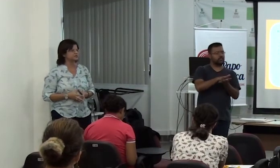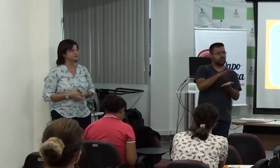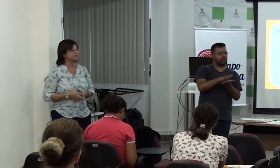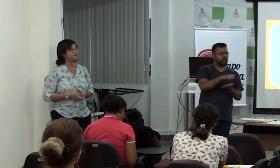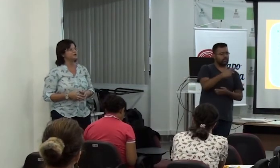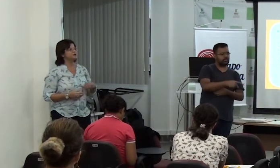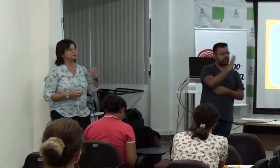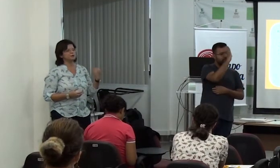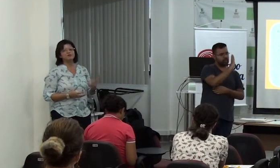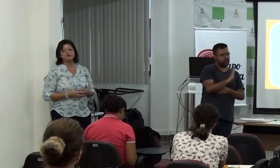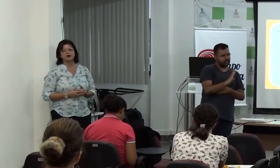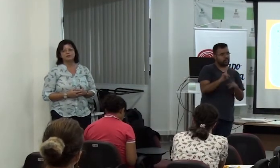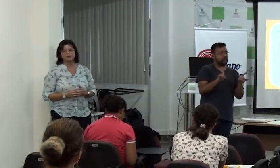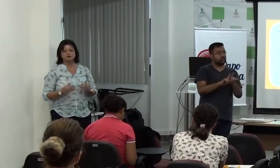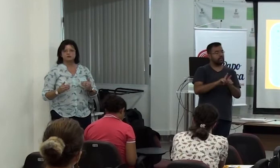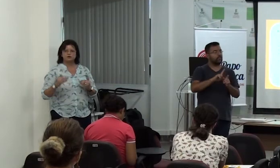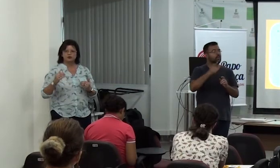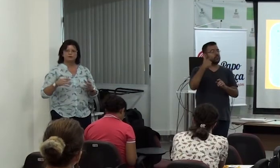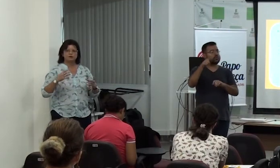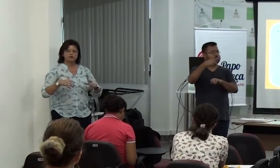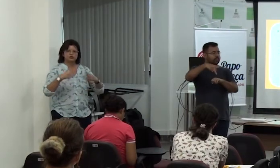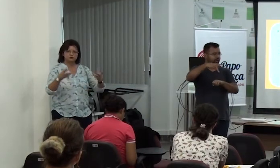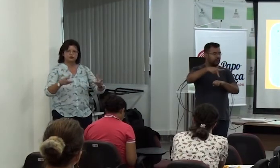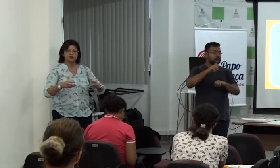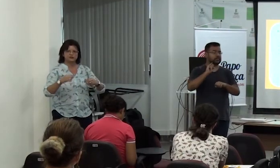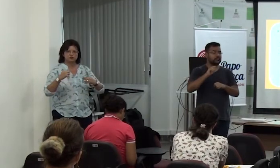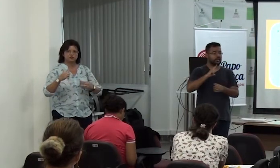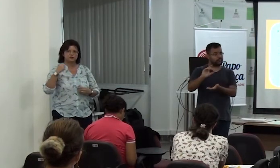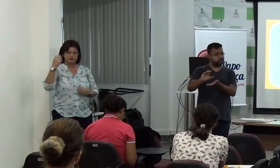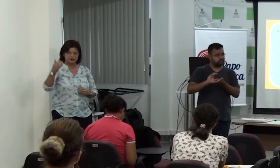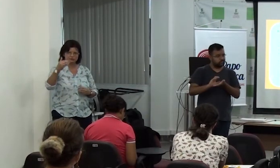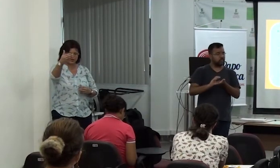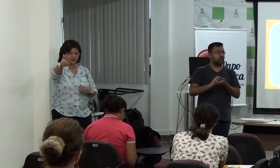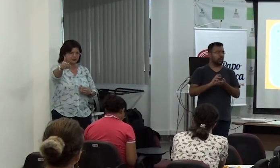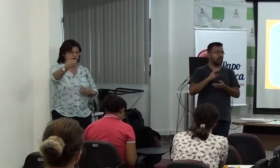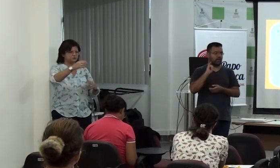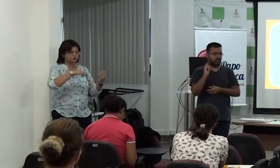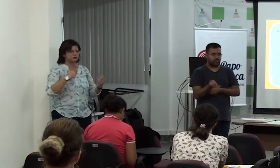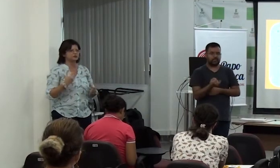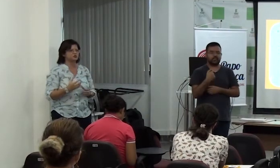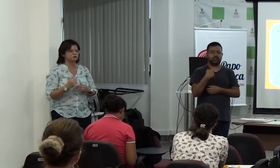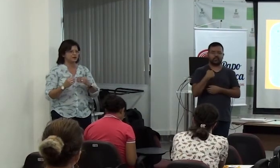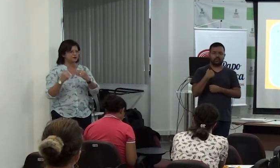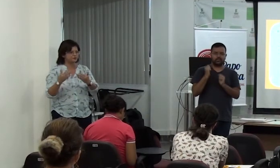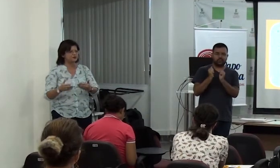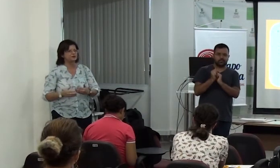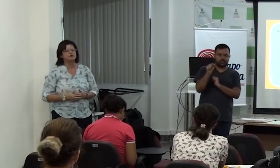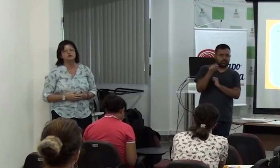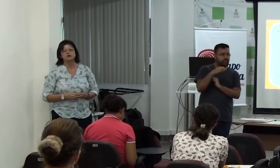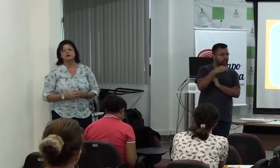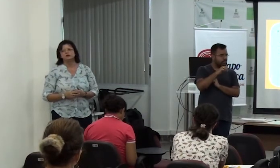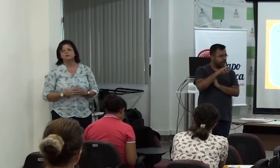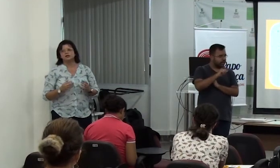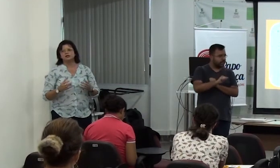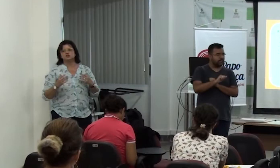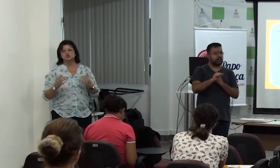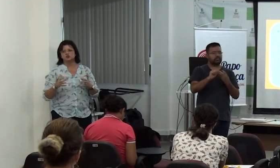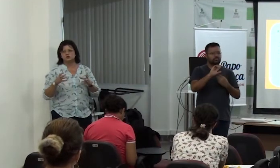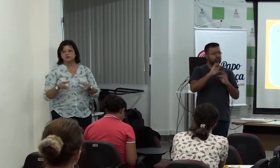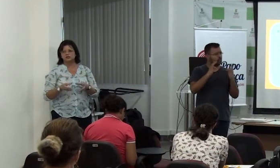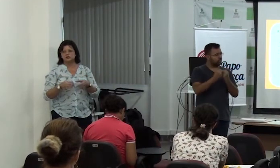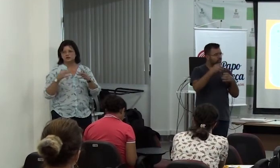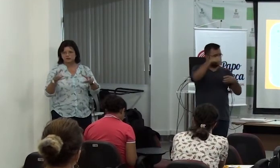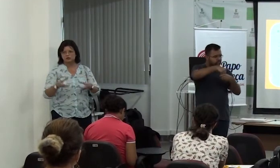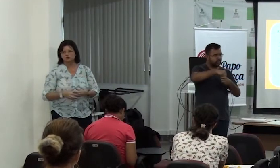no Brasil e também fora. Então, qualquer apoio que a gente puder, a gente levaria isso, o pessoal da CGPE defender isso, para que a